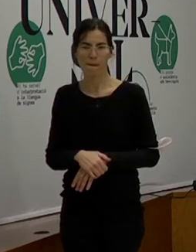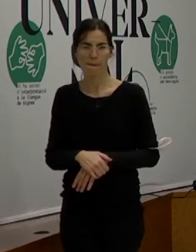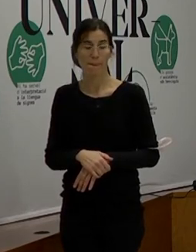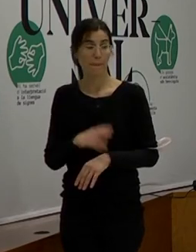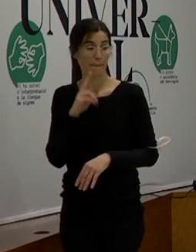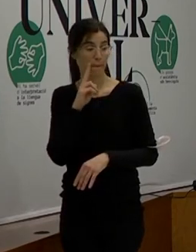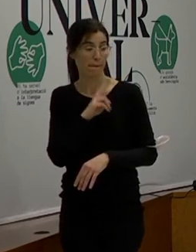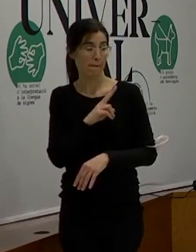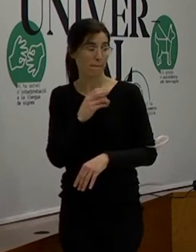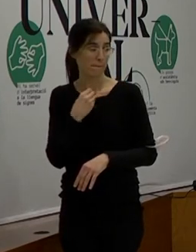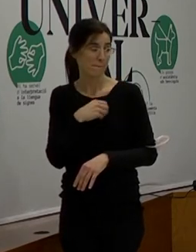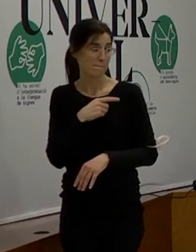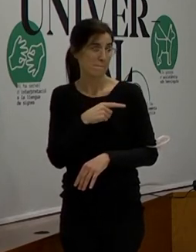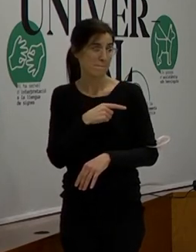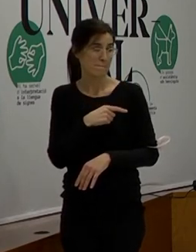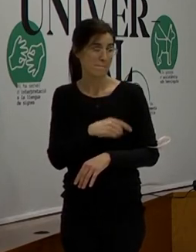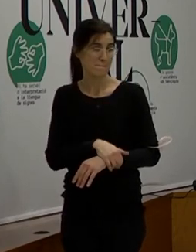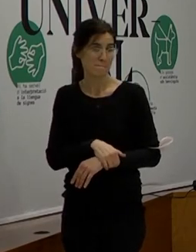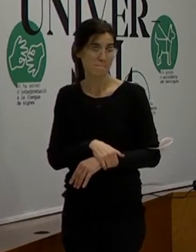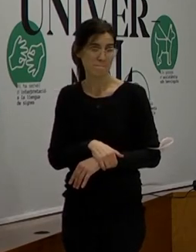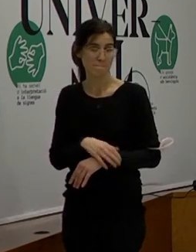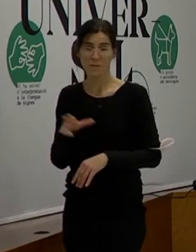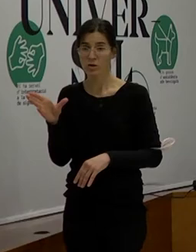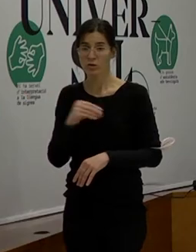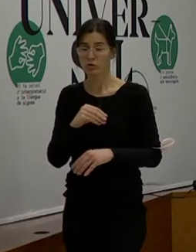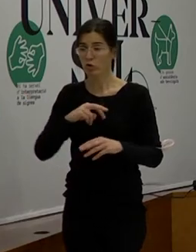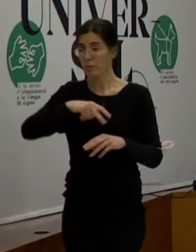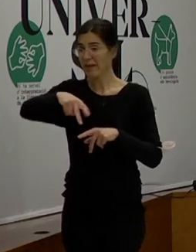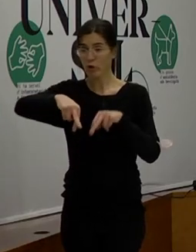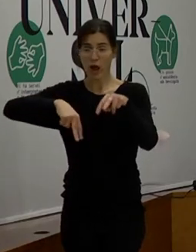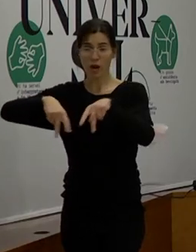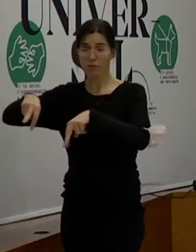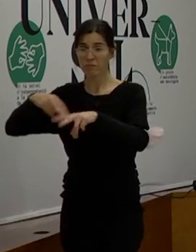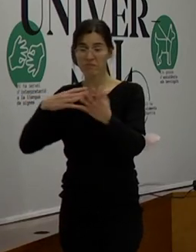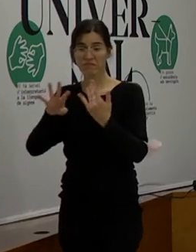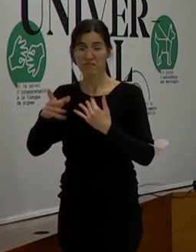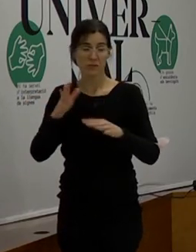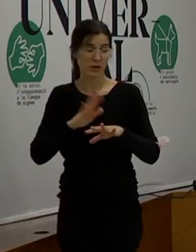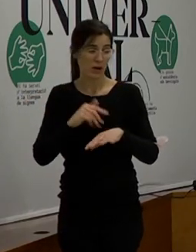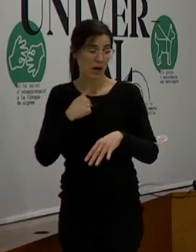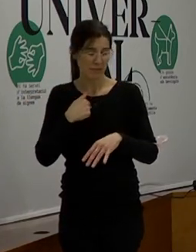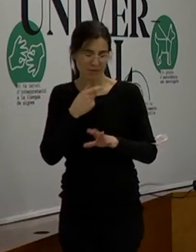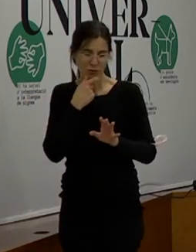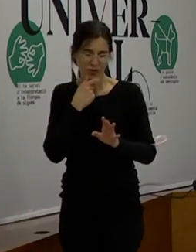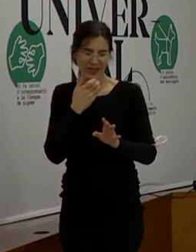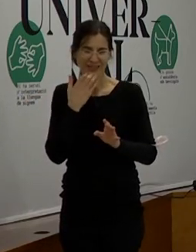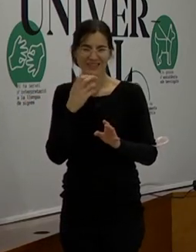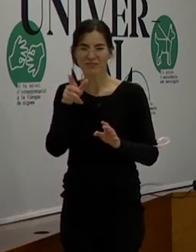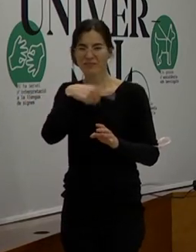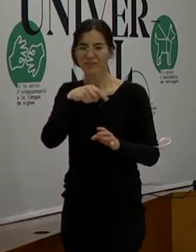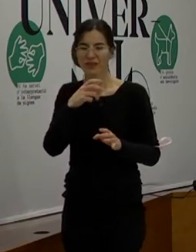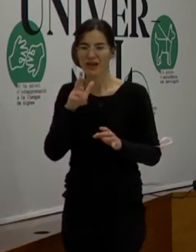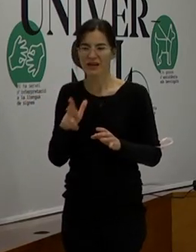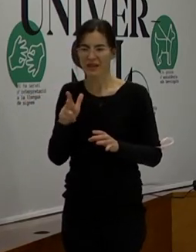Veus? El CaixaBank, aquí, tot peatonal, ¿vale? Però a mi, m'agradaria, si Cardedeu vol, sempre